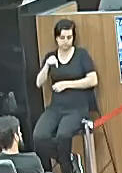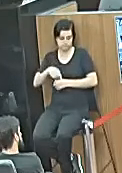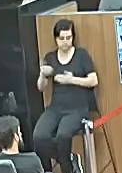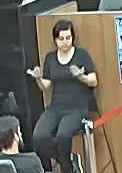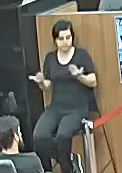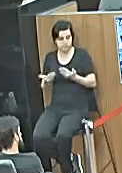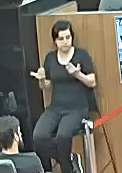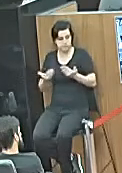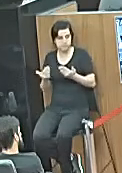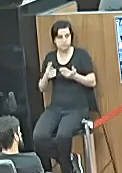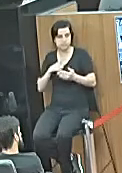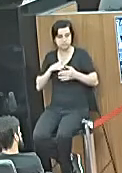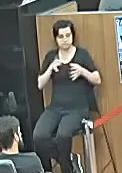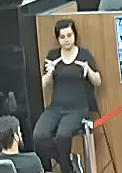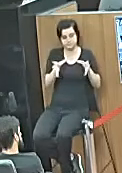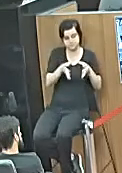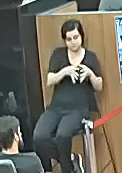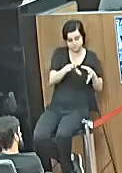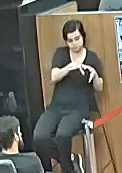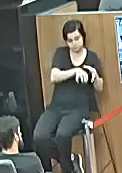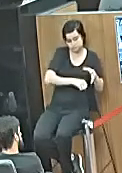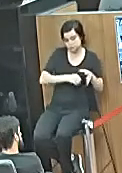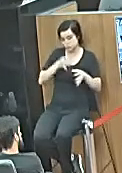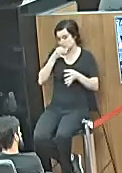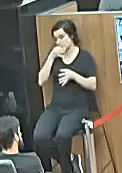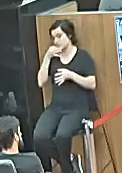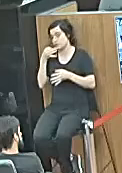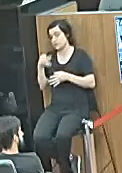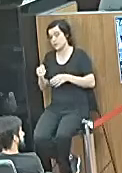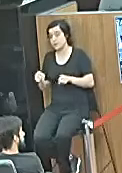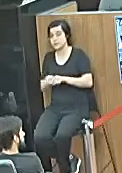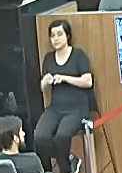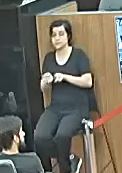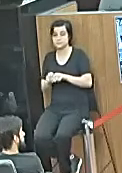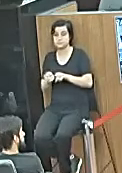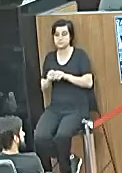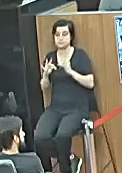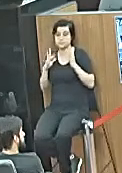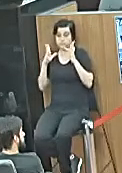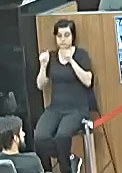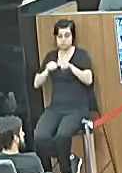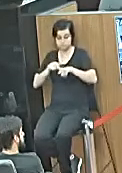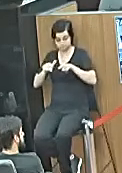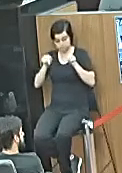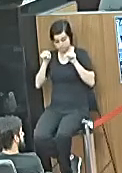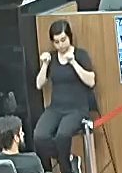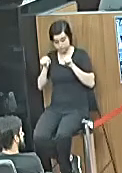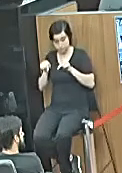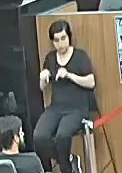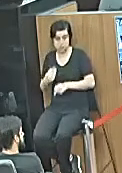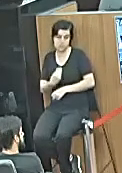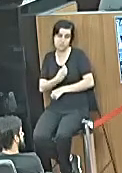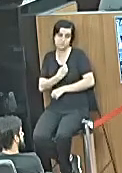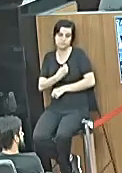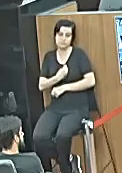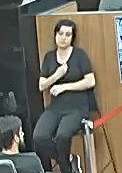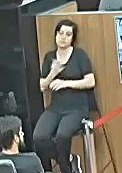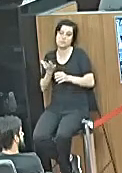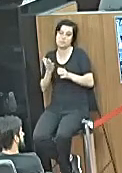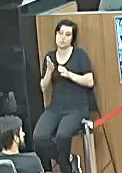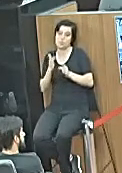é nos grupos de trabalho agradeço todos os servidores do executivo e da assembleia estiveram envolvidos no processo